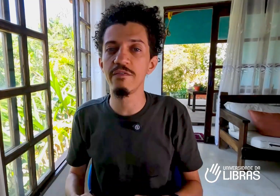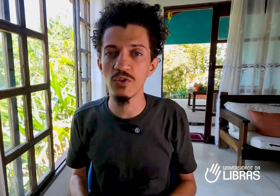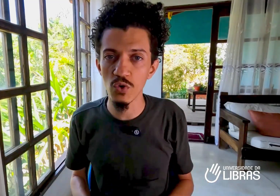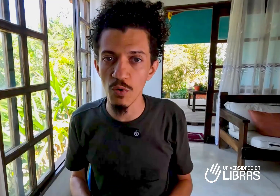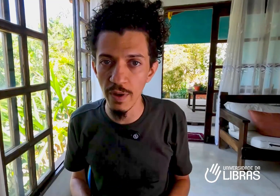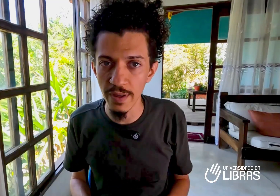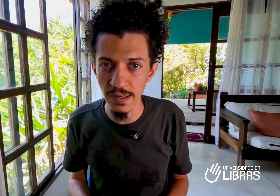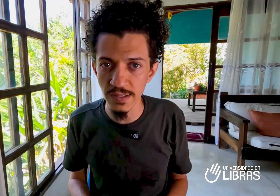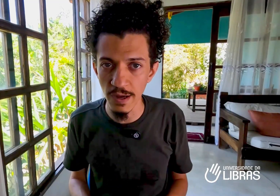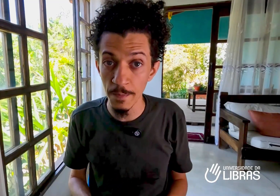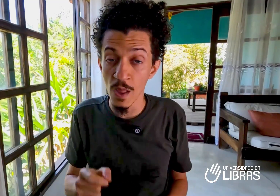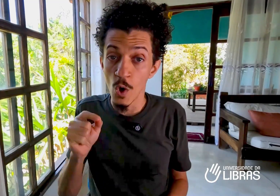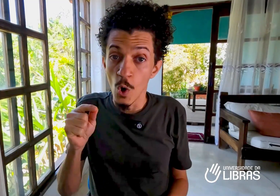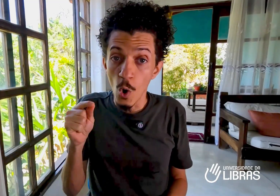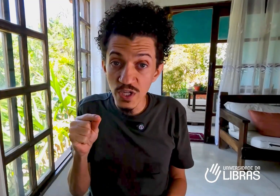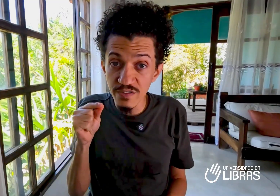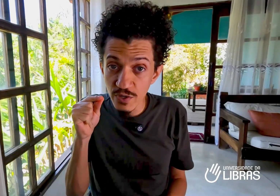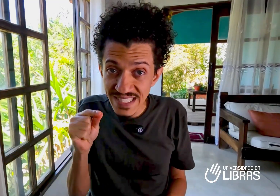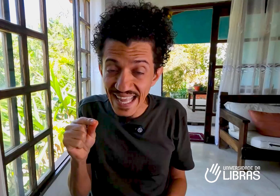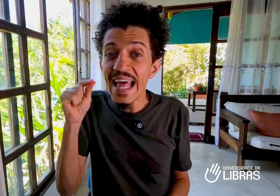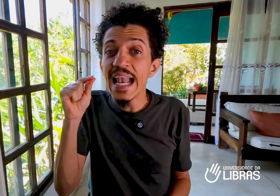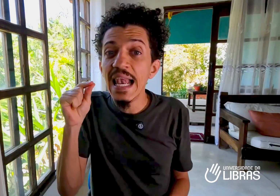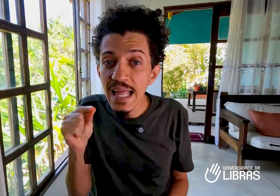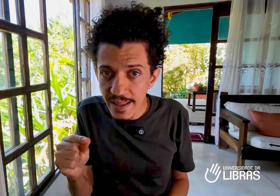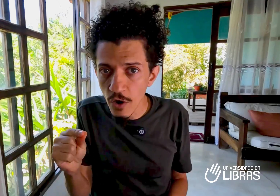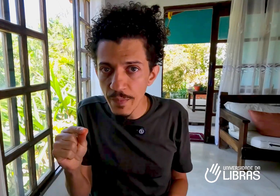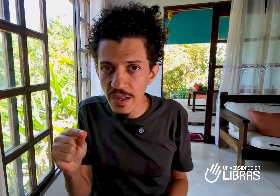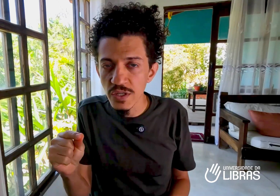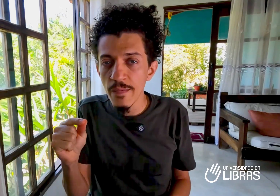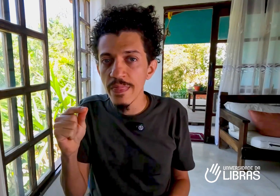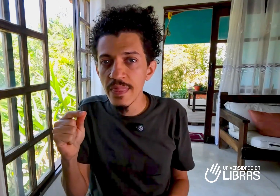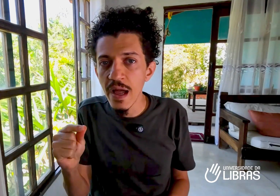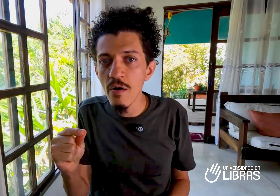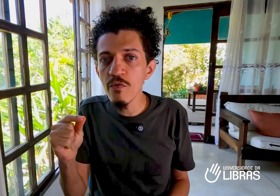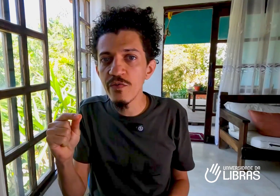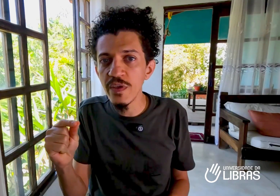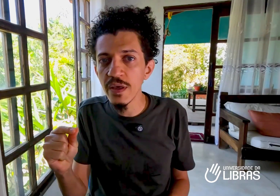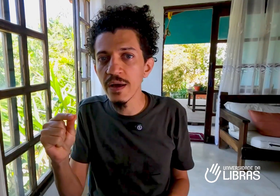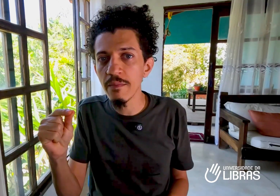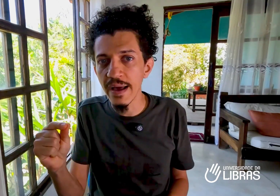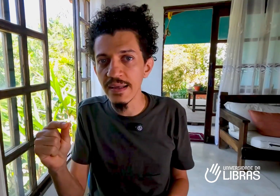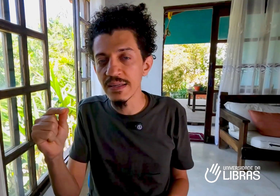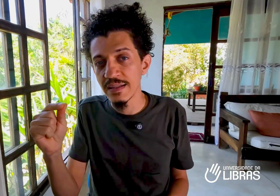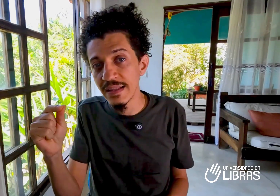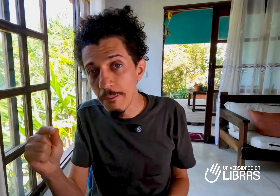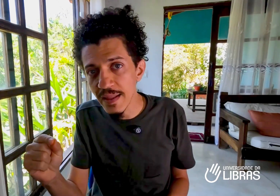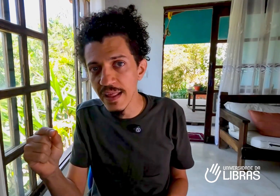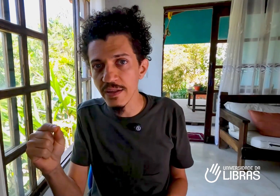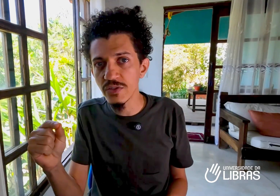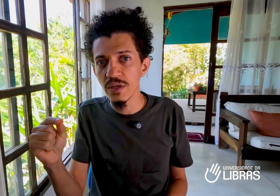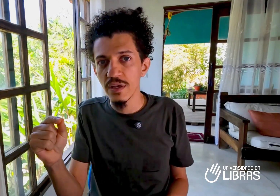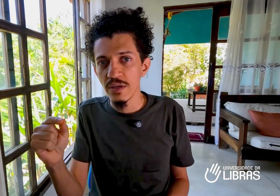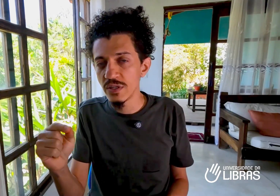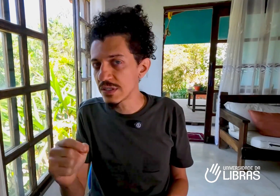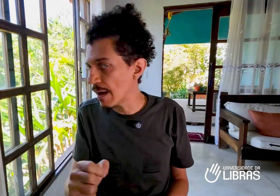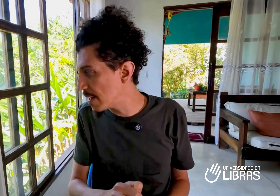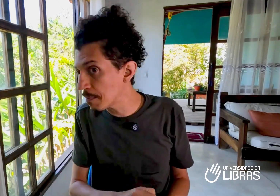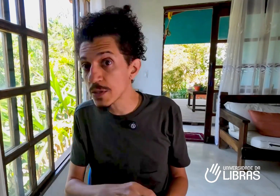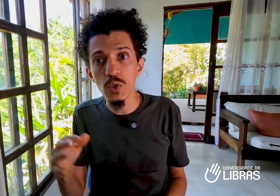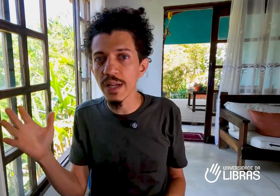de comunicação, onde você literalmente não fica mais dependente de saber uma